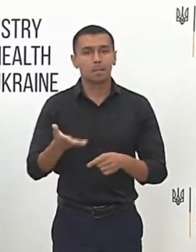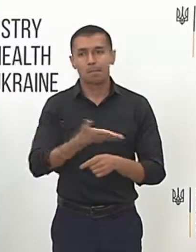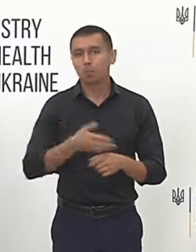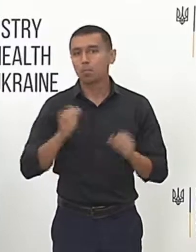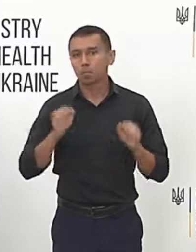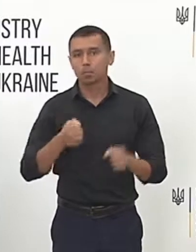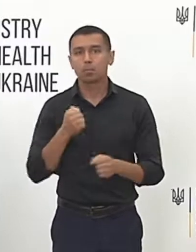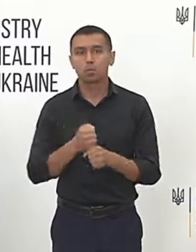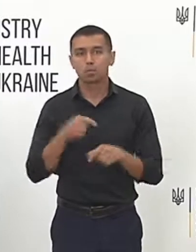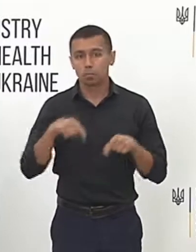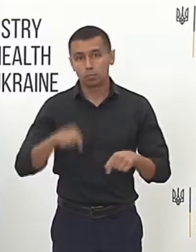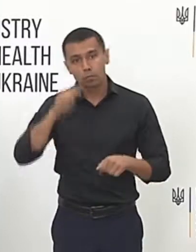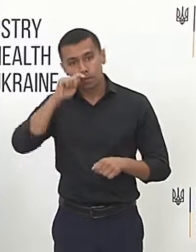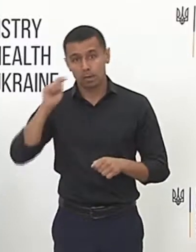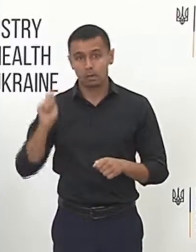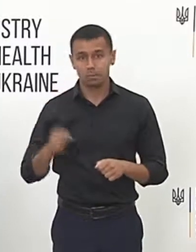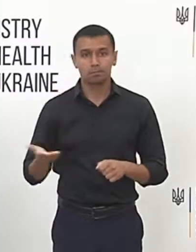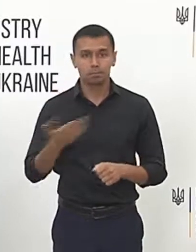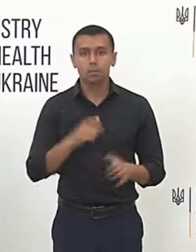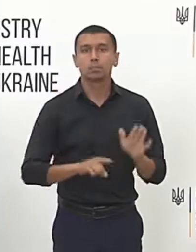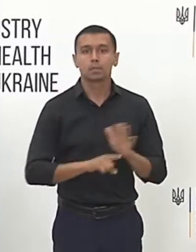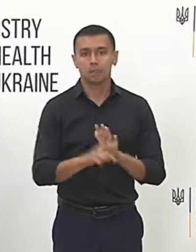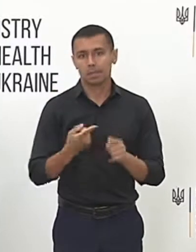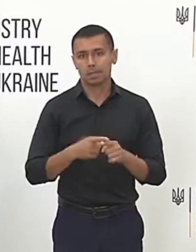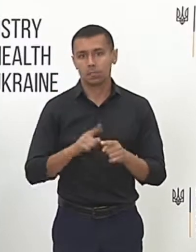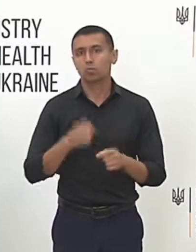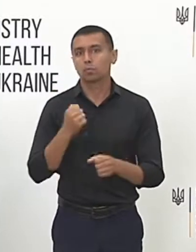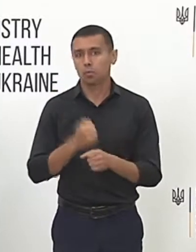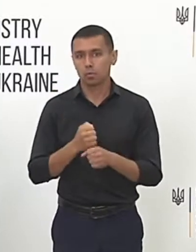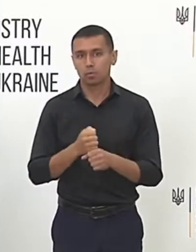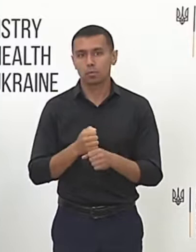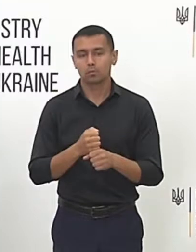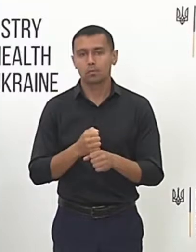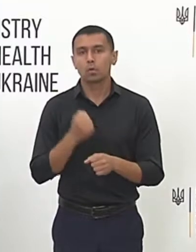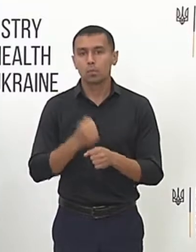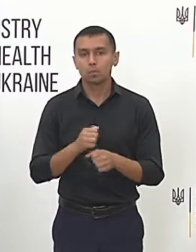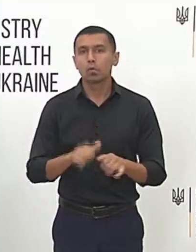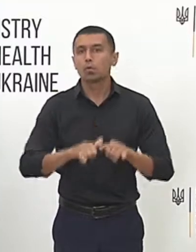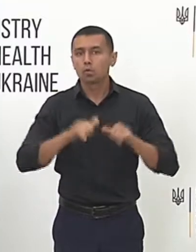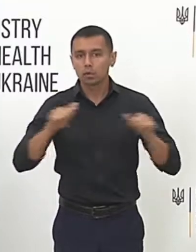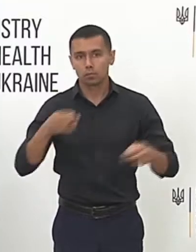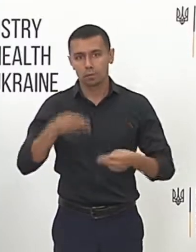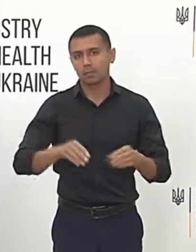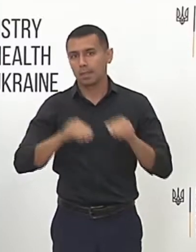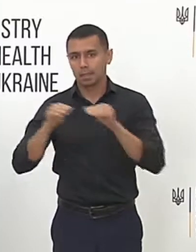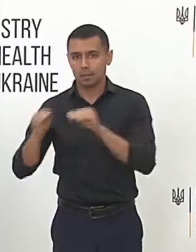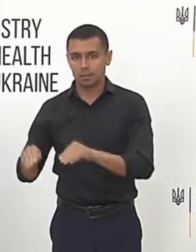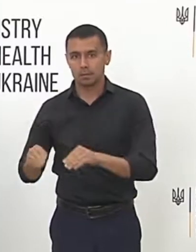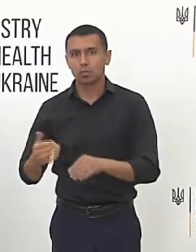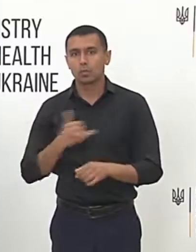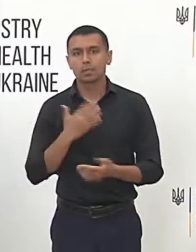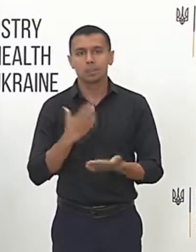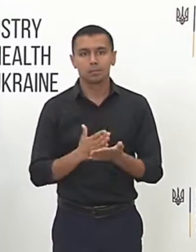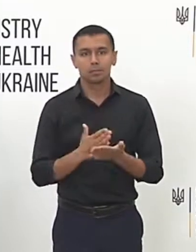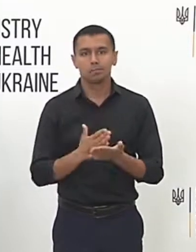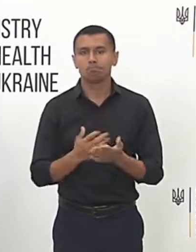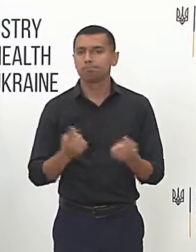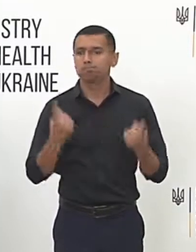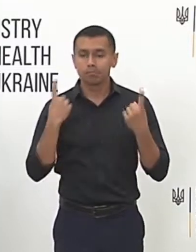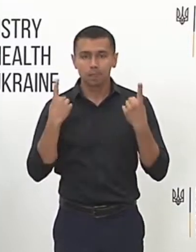можемо робити в Україні. Ми розпочали цей процес, процес розвитку трансплантації. У нас є